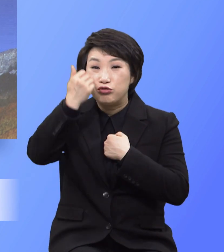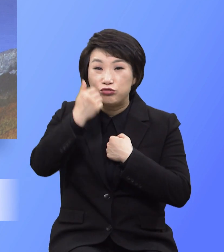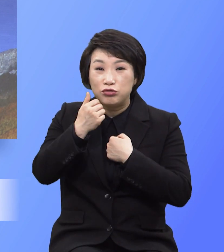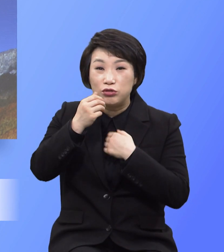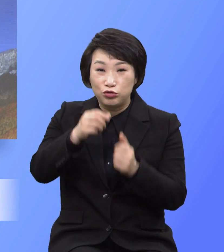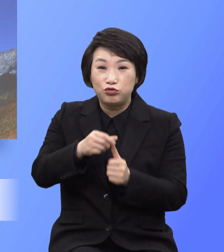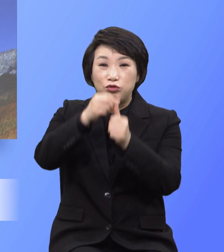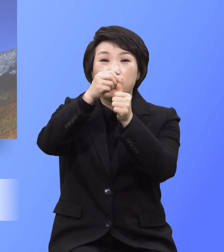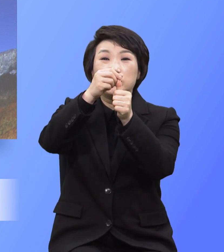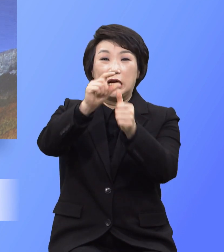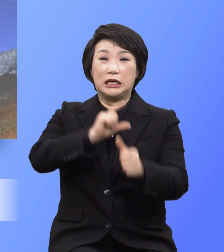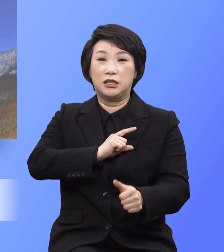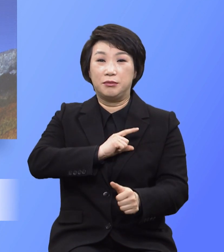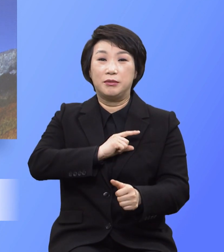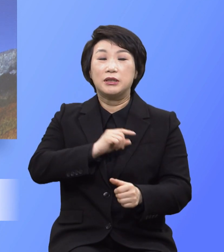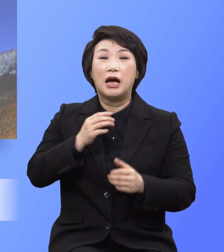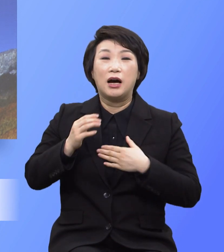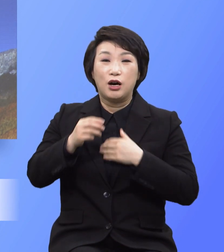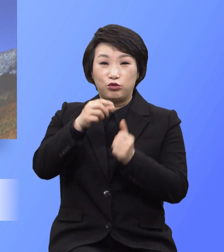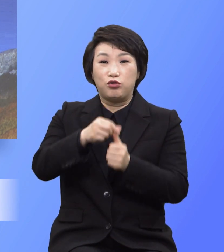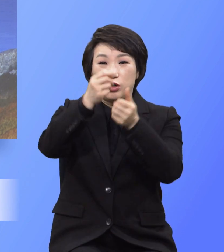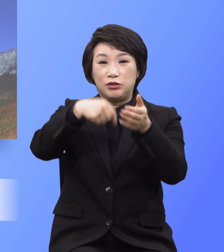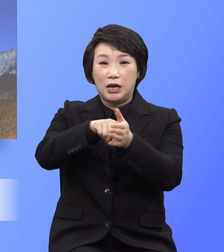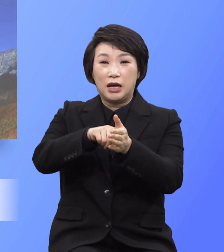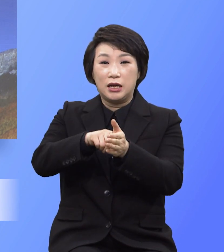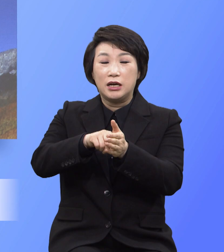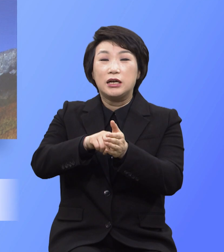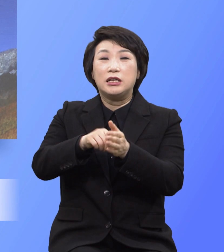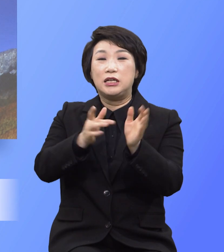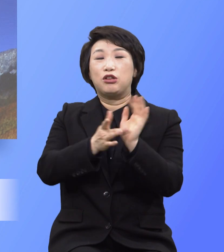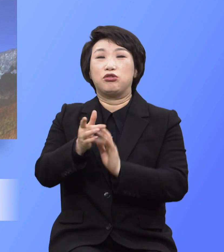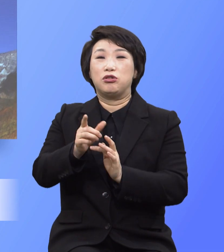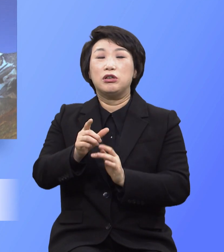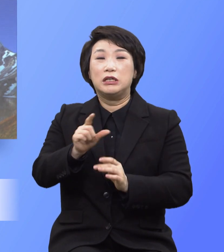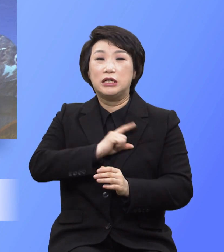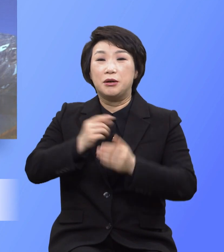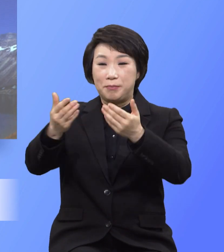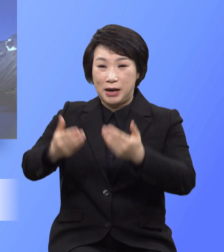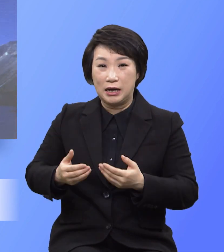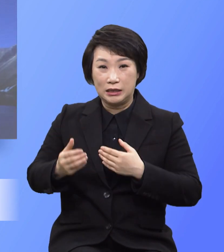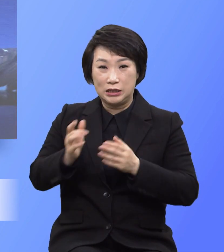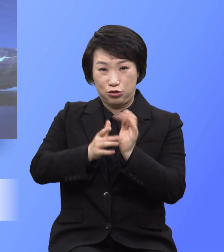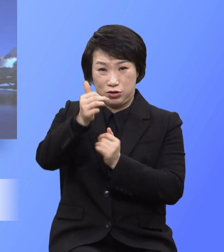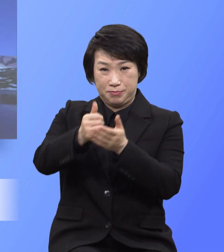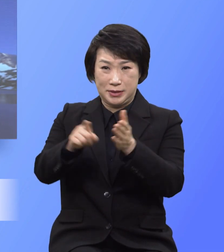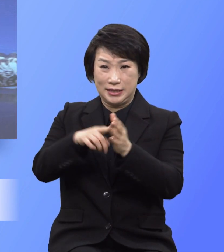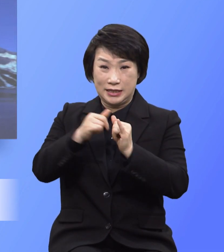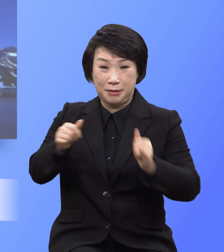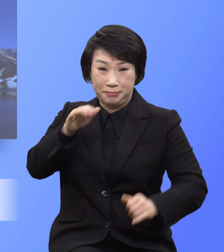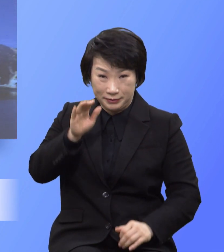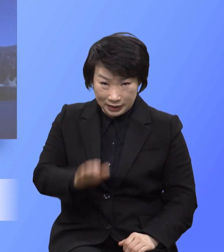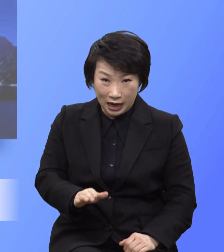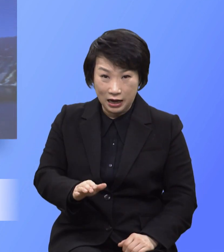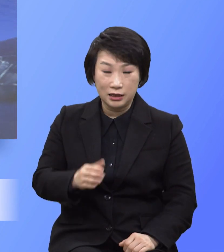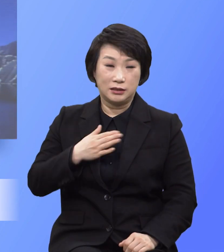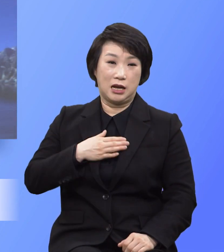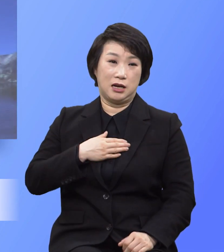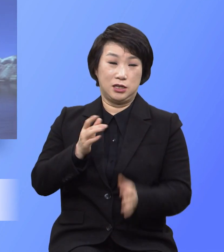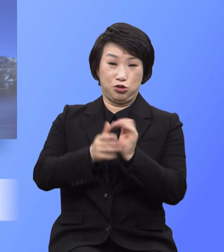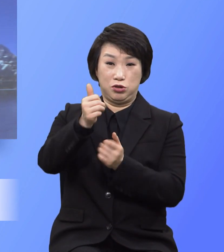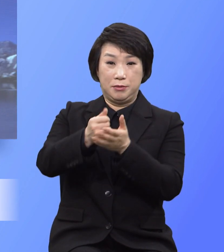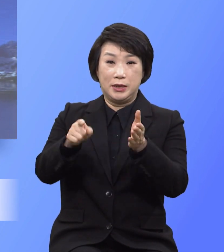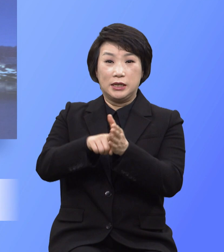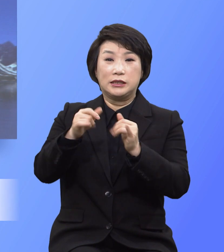나를 구원하기 위해서 주신 그 이름. 나는 예수 믿는 사람입니다. 예수 믿는 사람입니다.